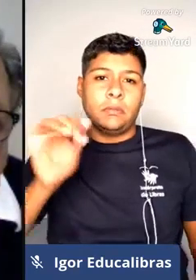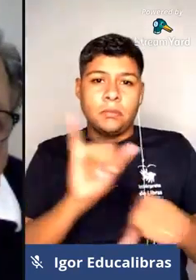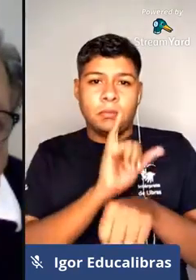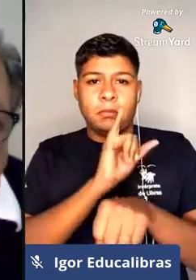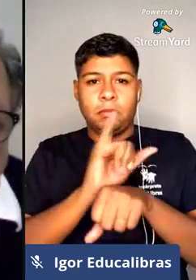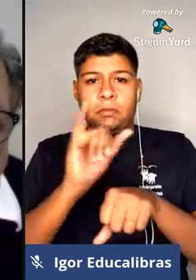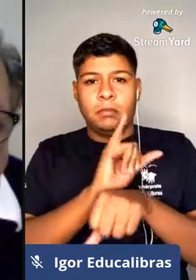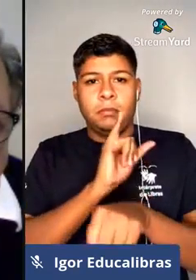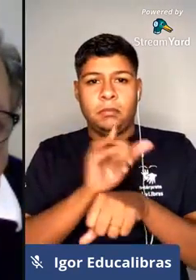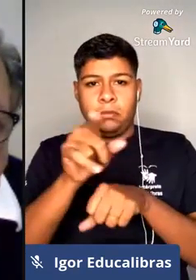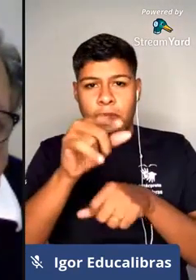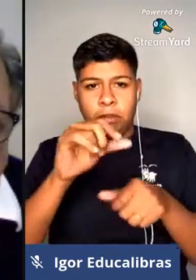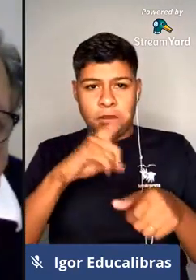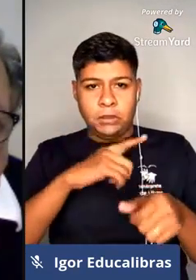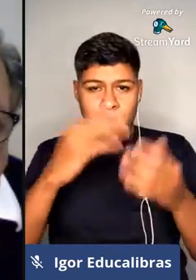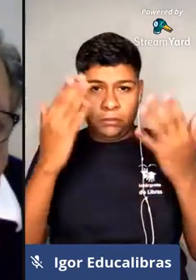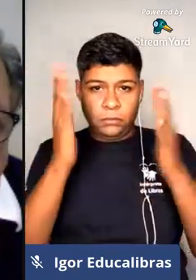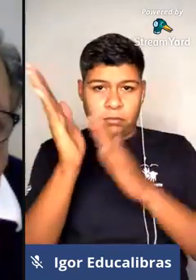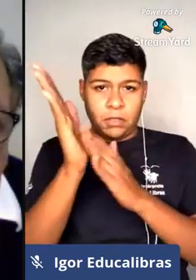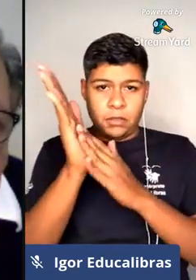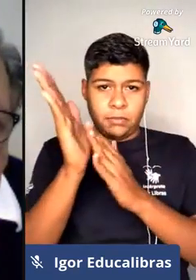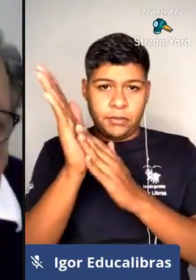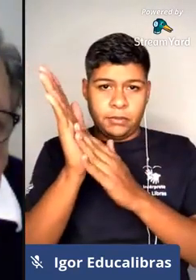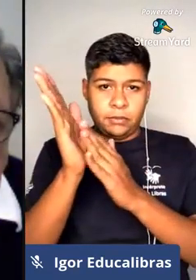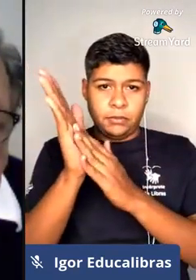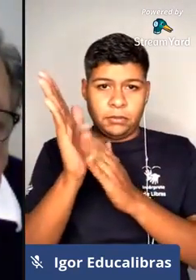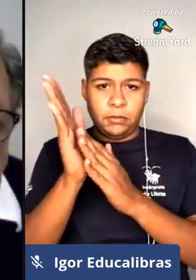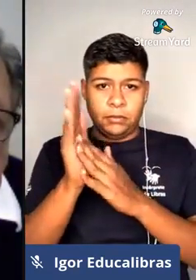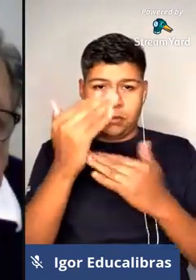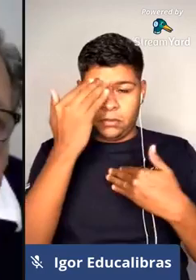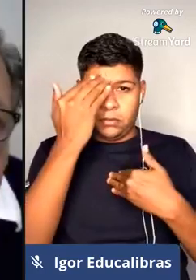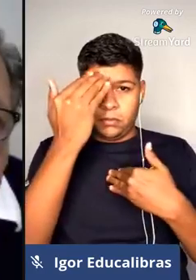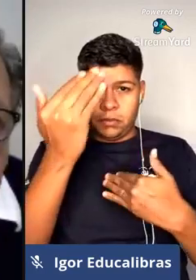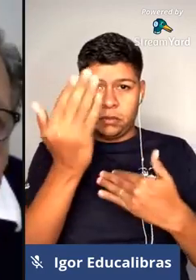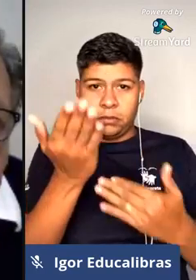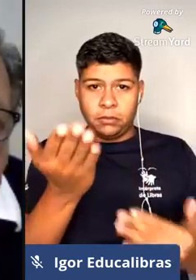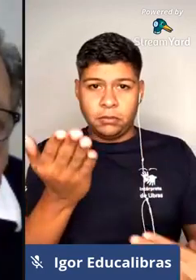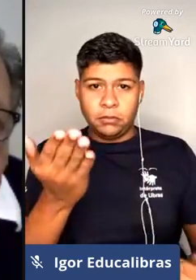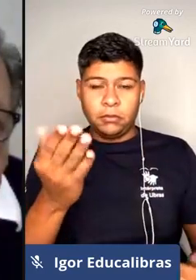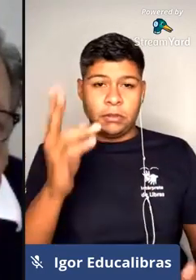bagagem que você tem. Parabéns. Valeu,